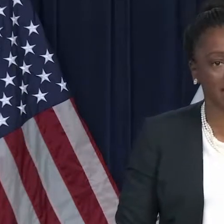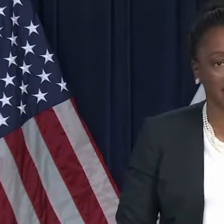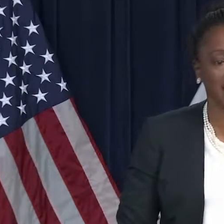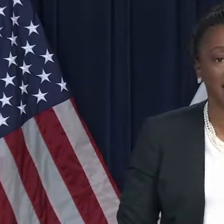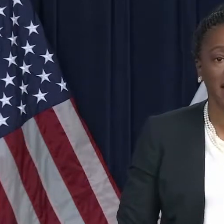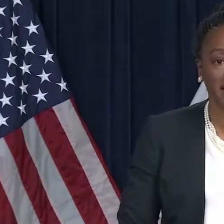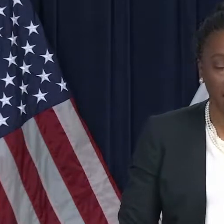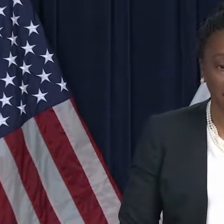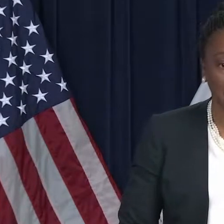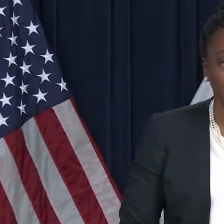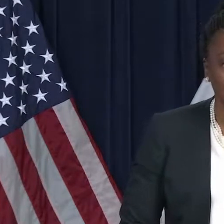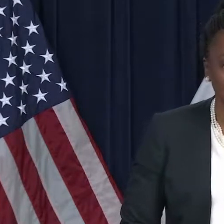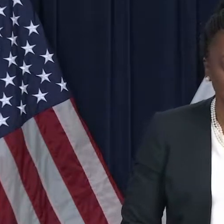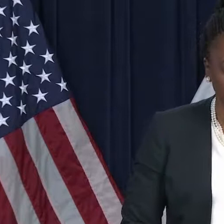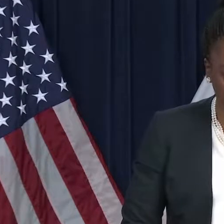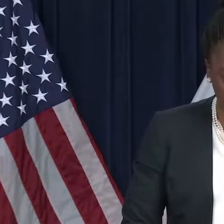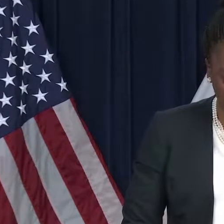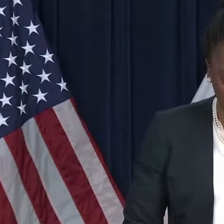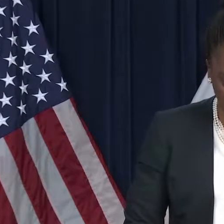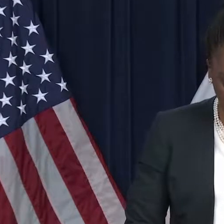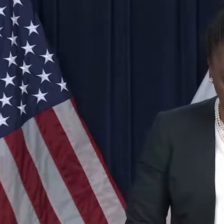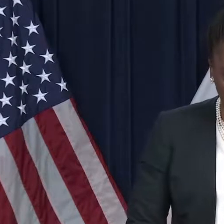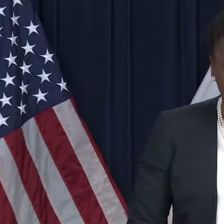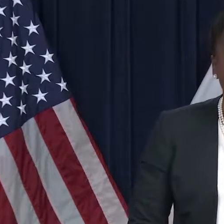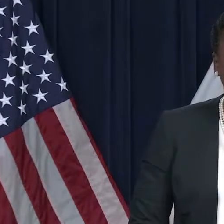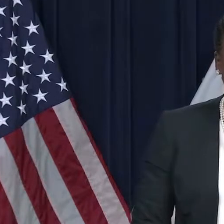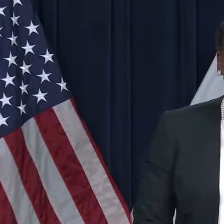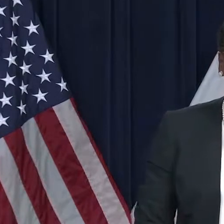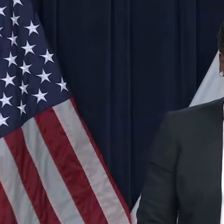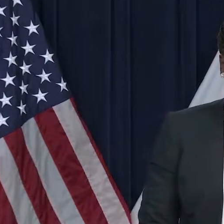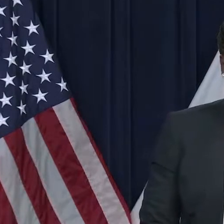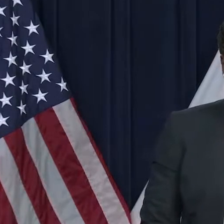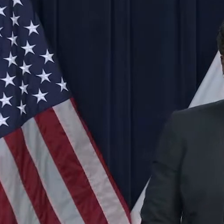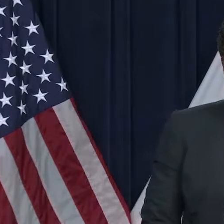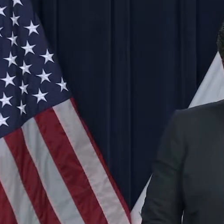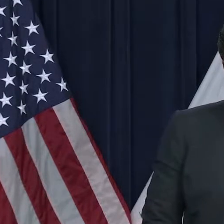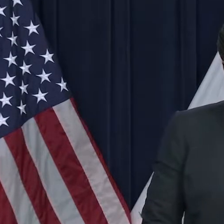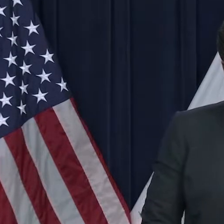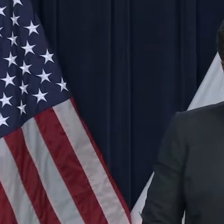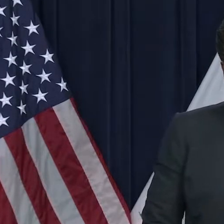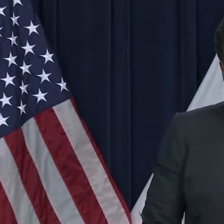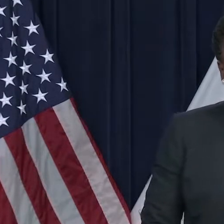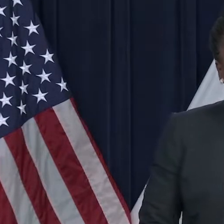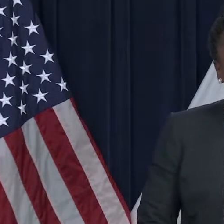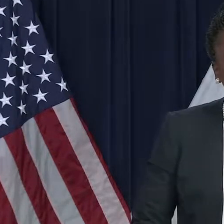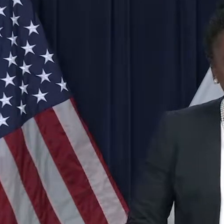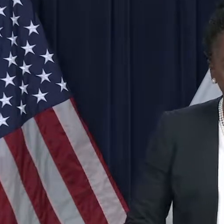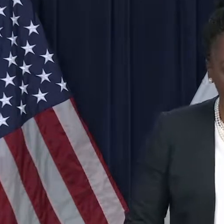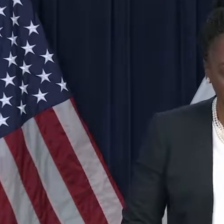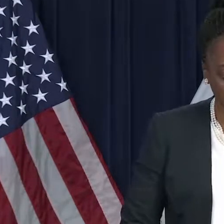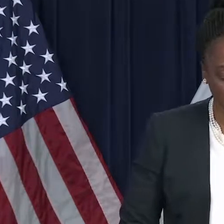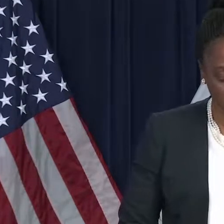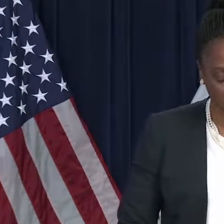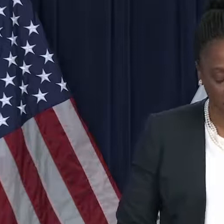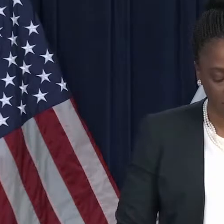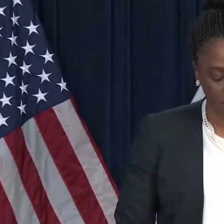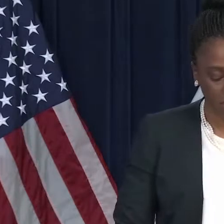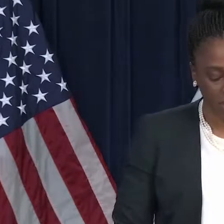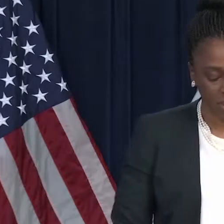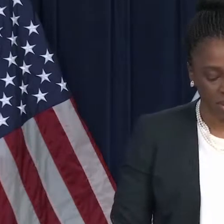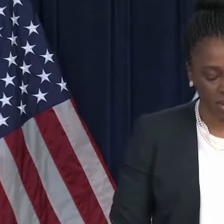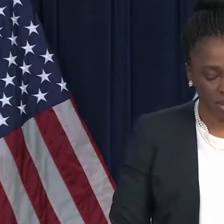661 pacientes estaban en la unidad de cuidados intensivos y 348 personas estaban en